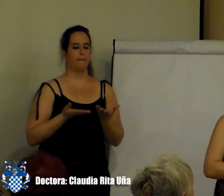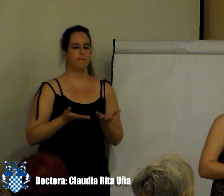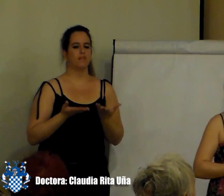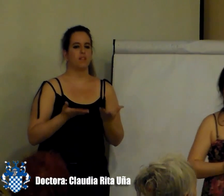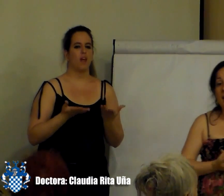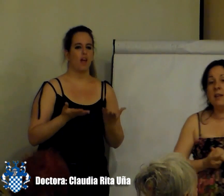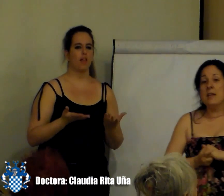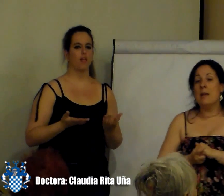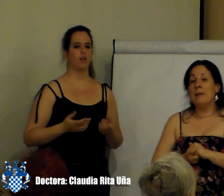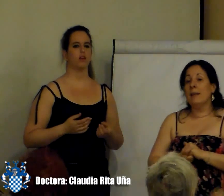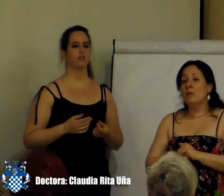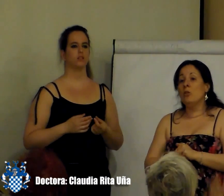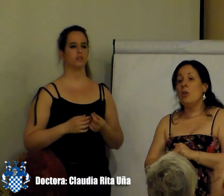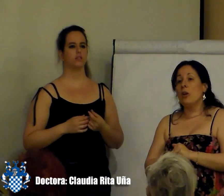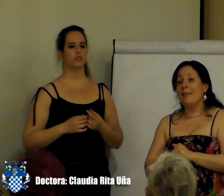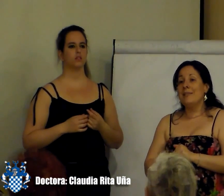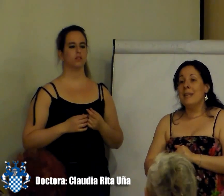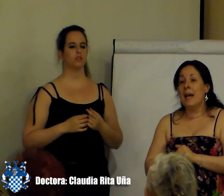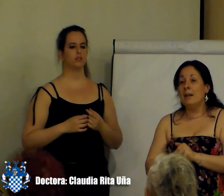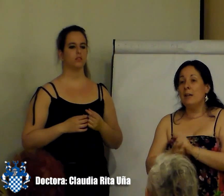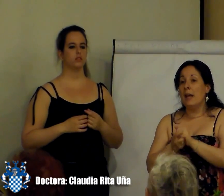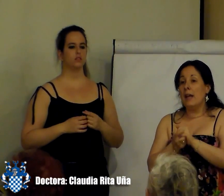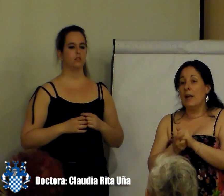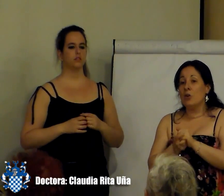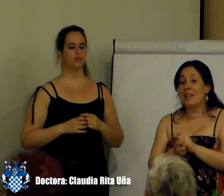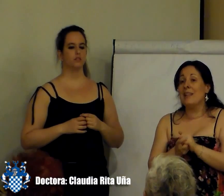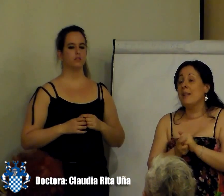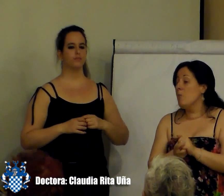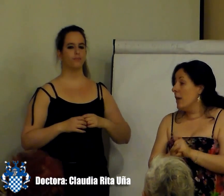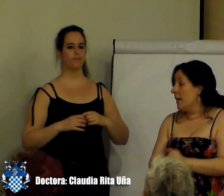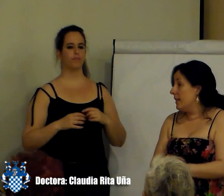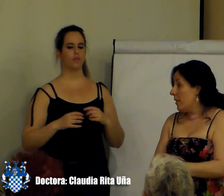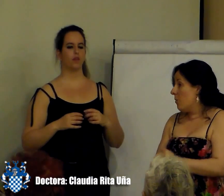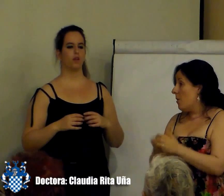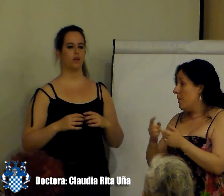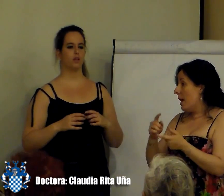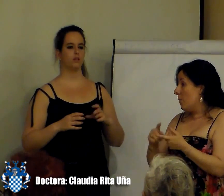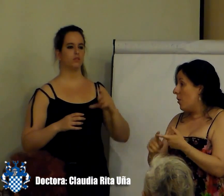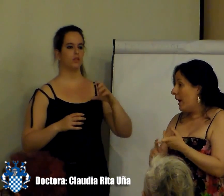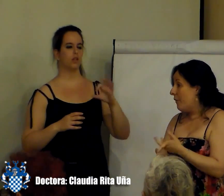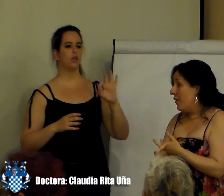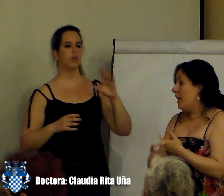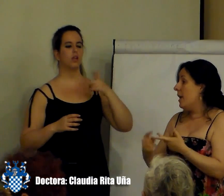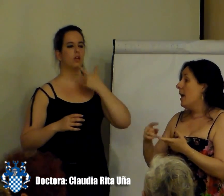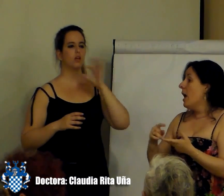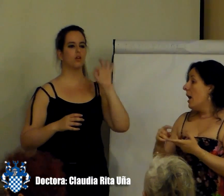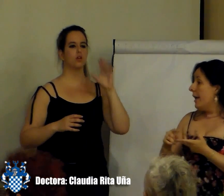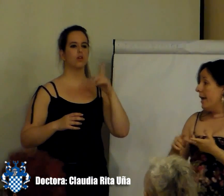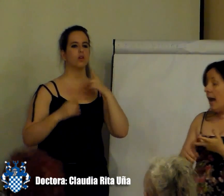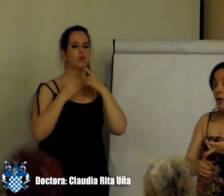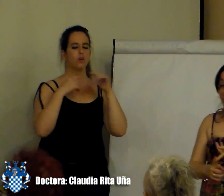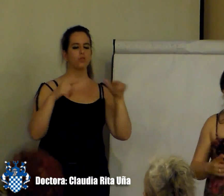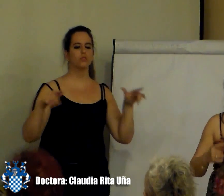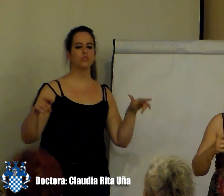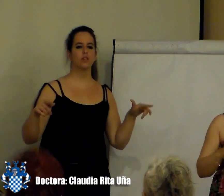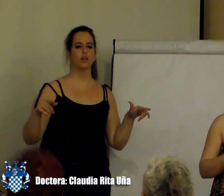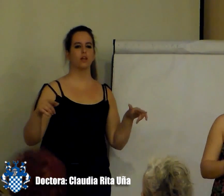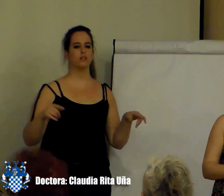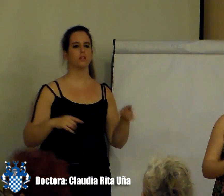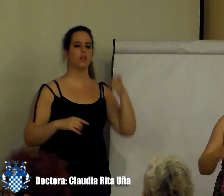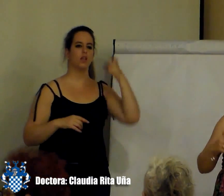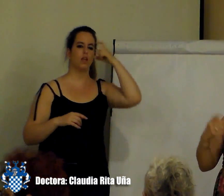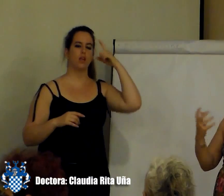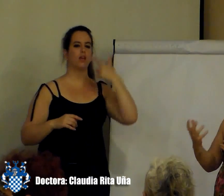poca cantidad, y evitar todo lo que sean cosas estimulantes, como bebidas como café, el alcohol,